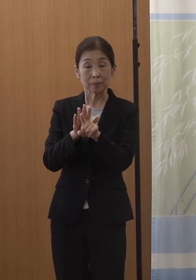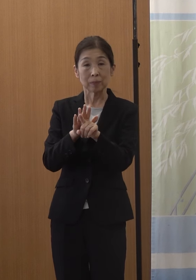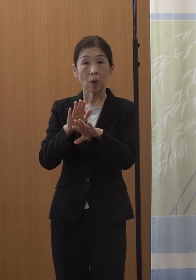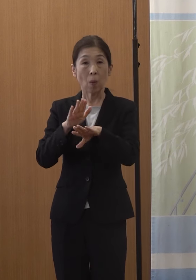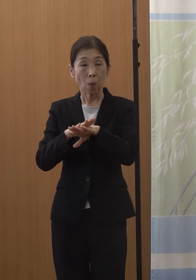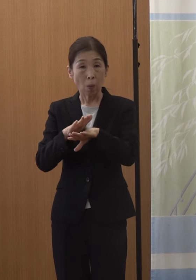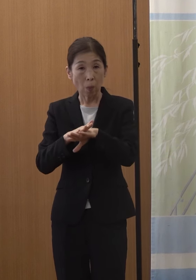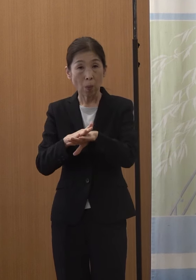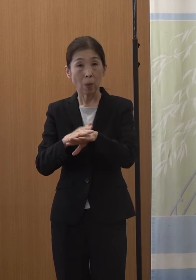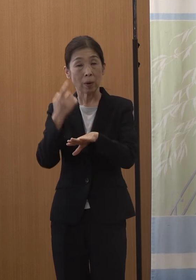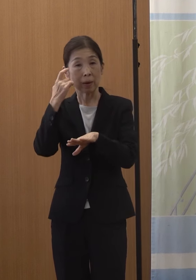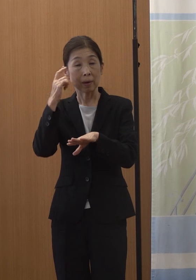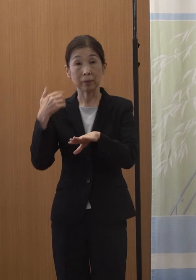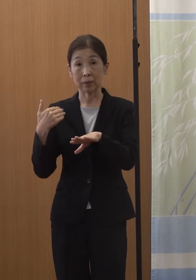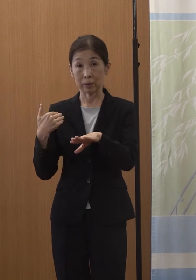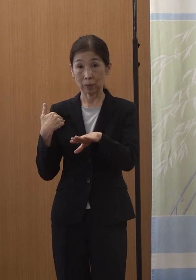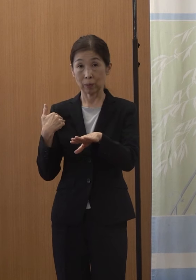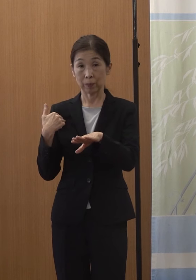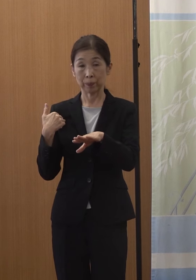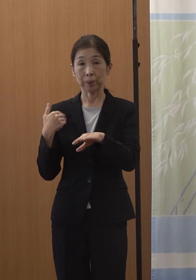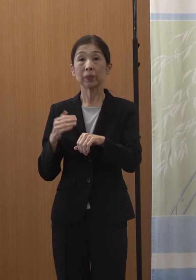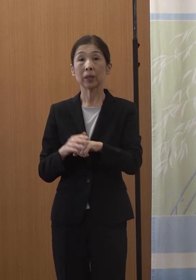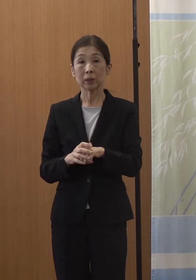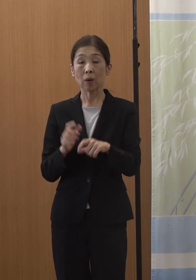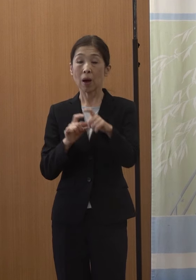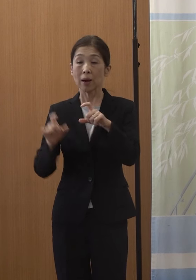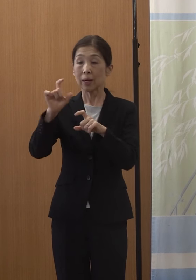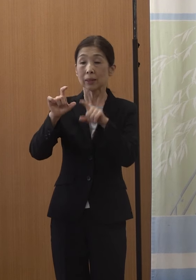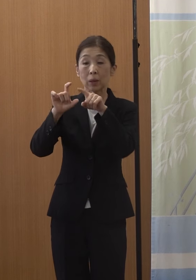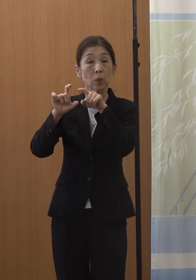して、物価高騰分について